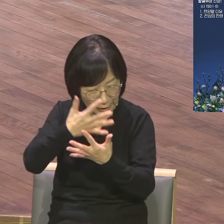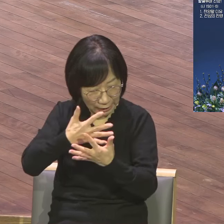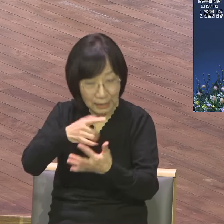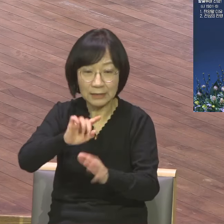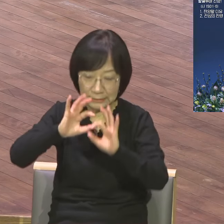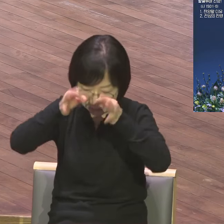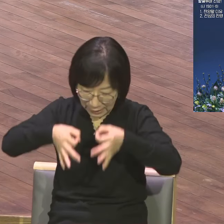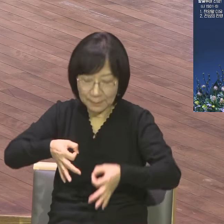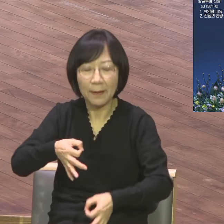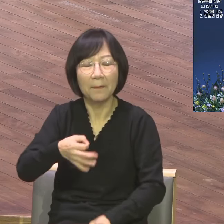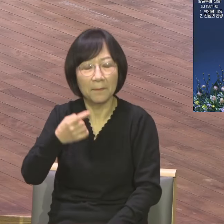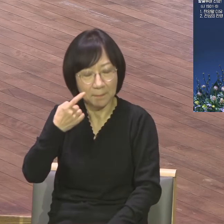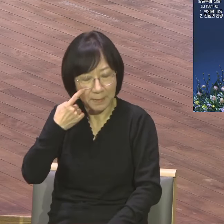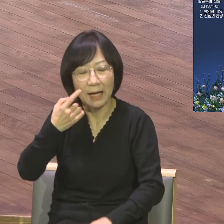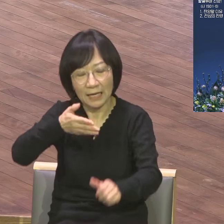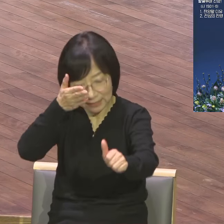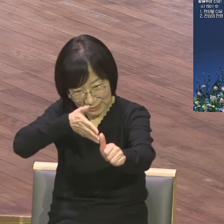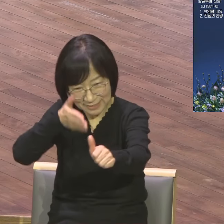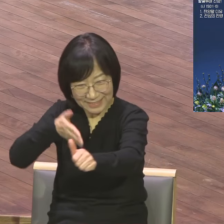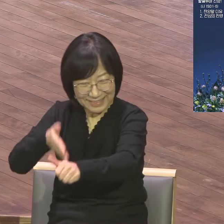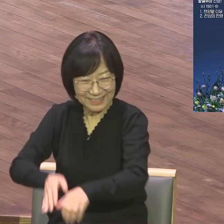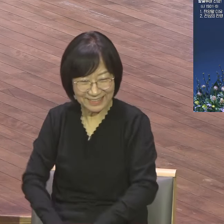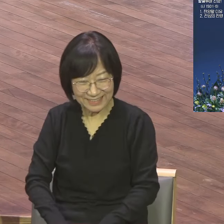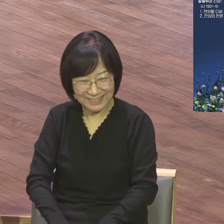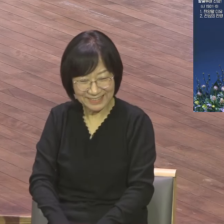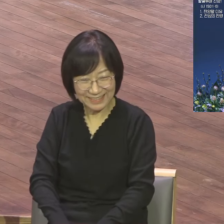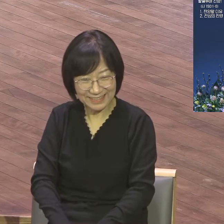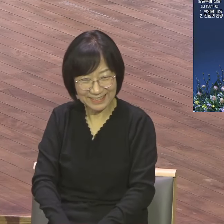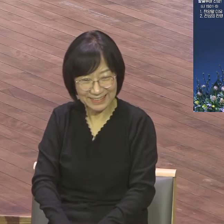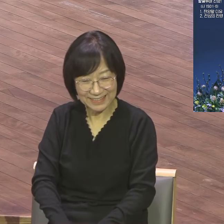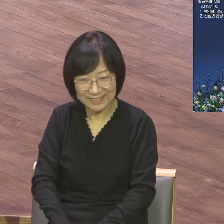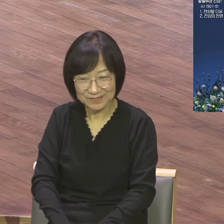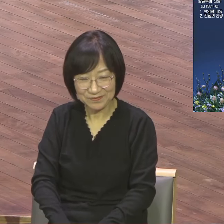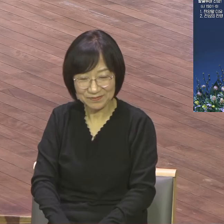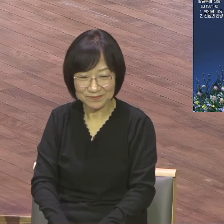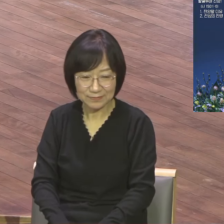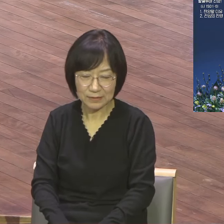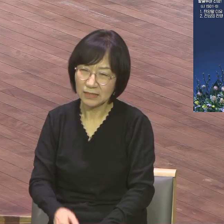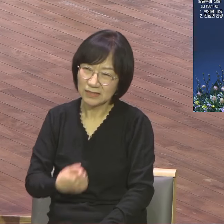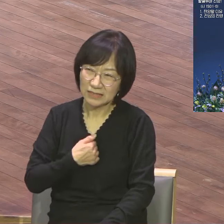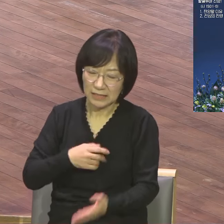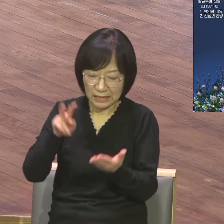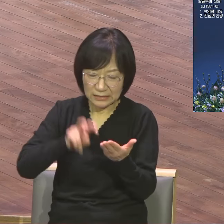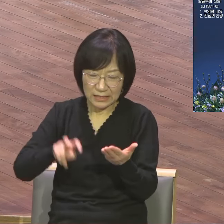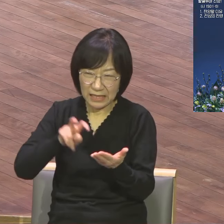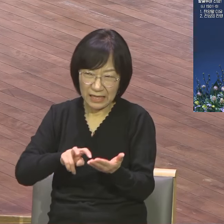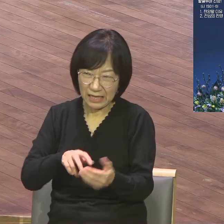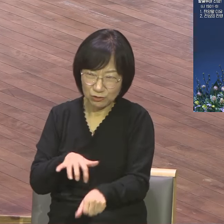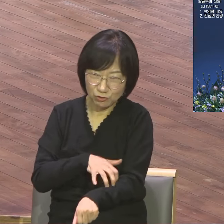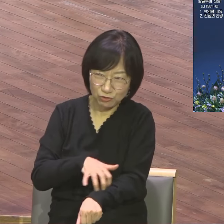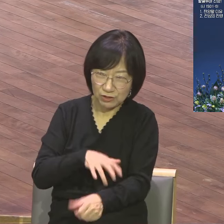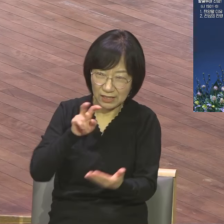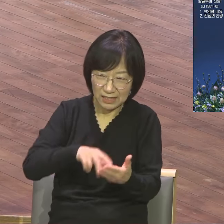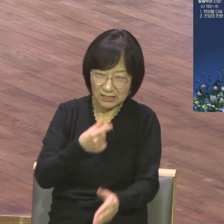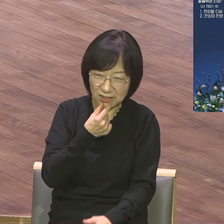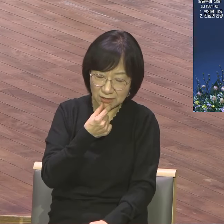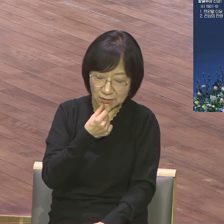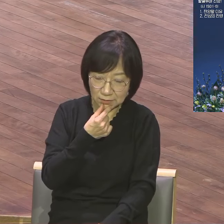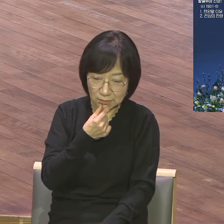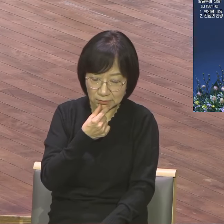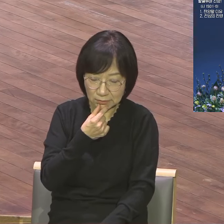여러분 심각하게 고민해 보시기를 바랍니다. 나는 왜 찬양을 이렇게 안 좋아하지?